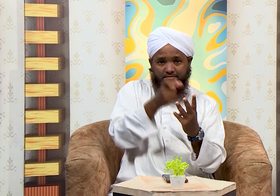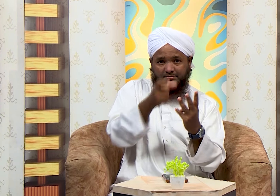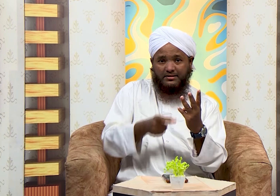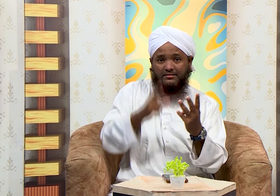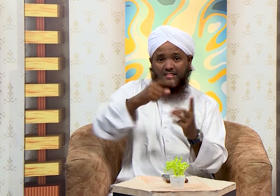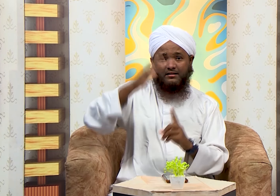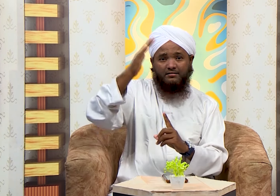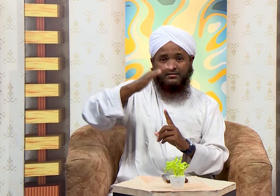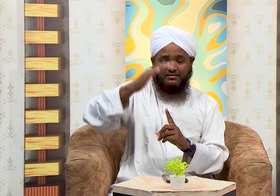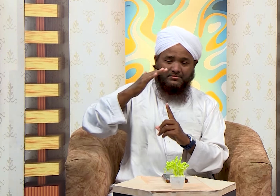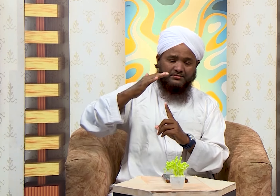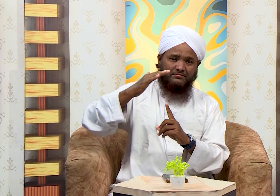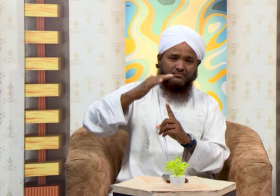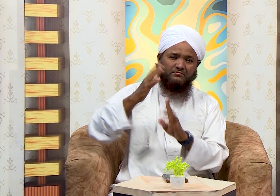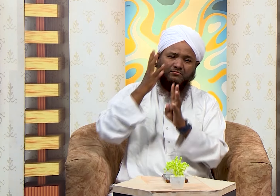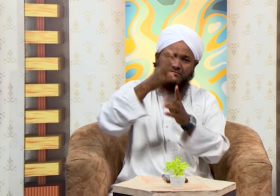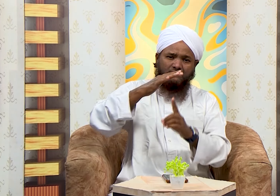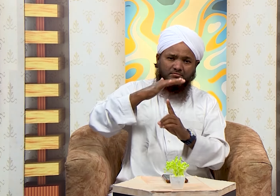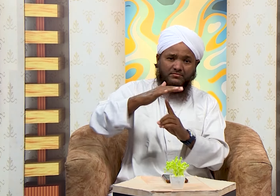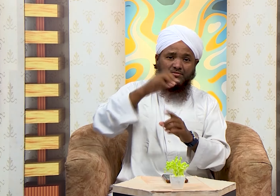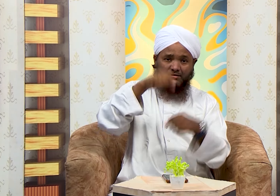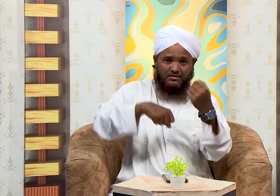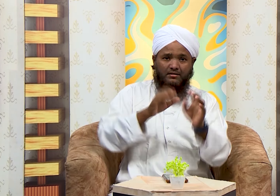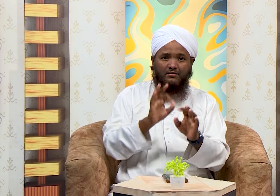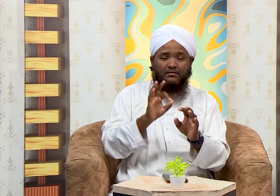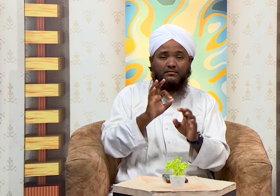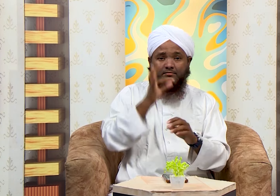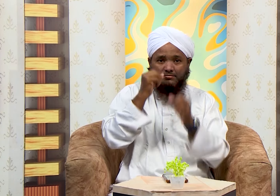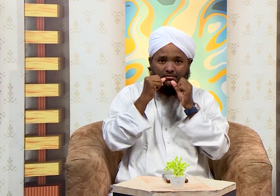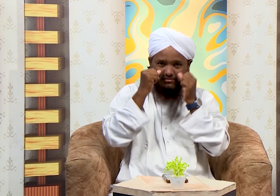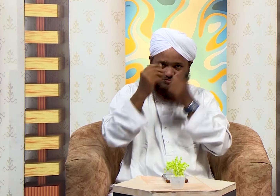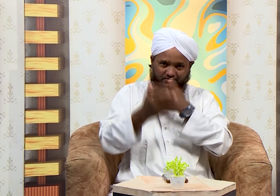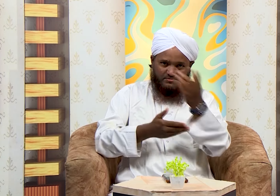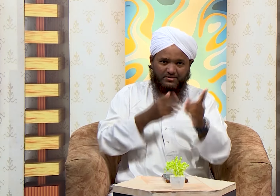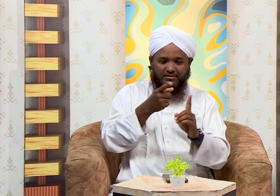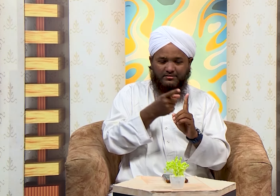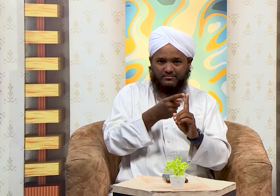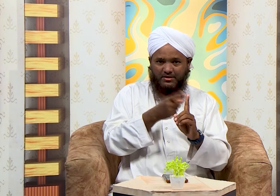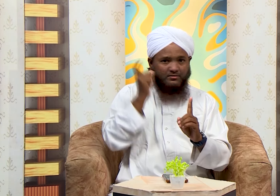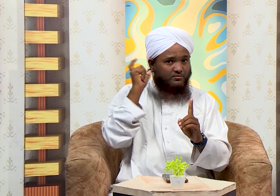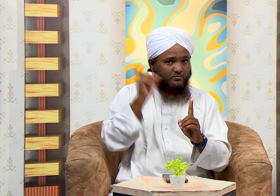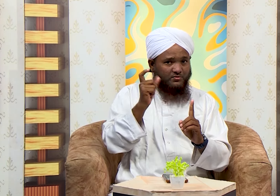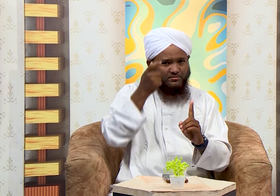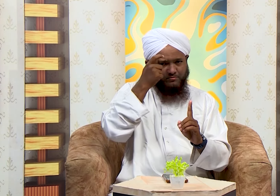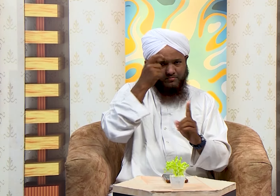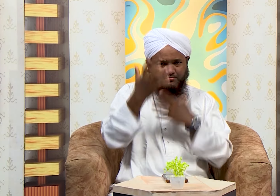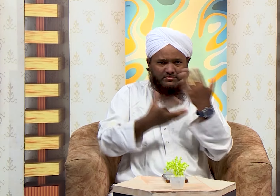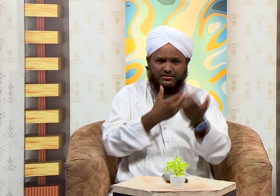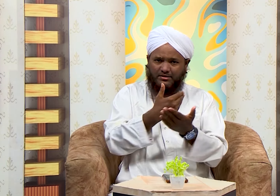وہ تین شخص کون ہیں پیارے نبی علیہ وآلہ وسلم نے اشارت فرمایا وہ شخص جو میرے امتی کی پریشانی دور کرے جو شخص